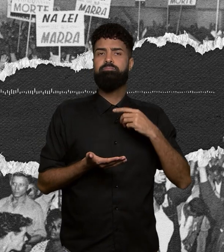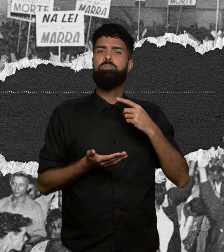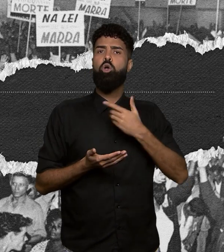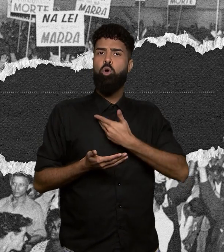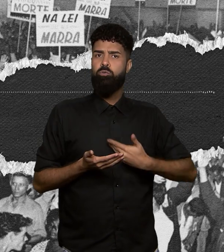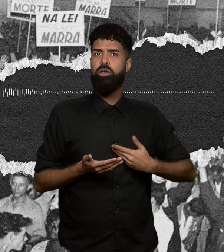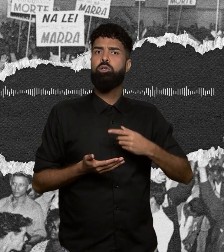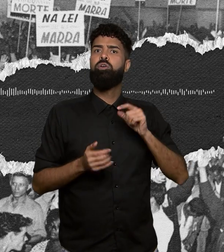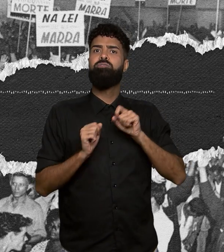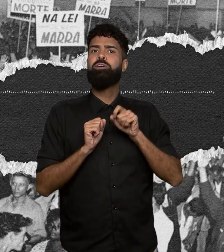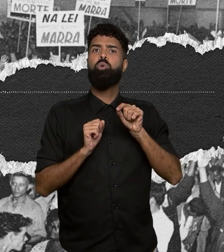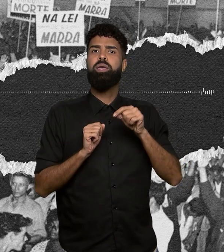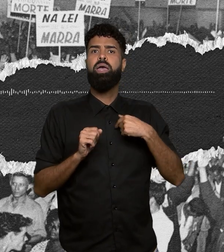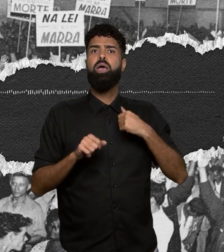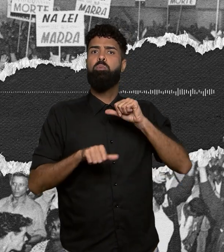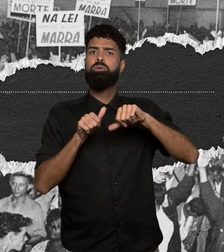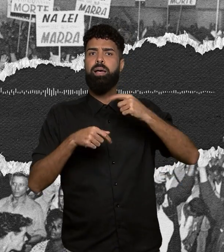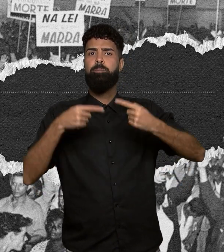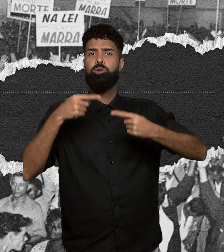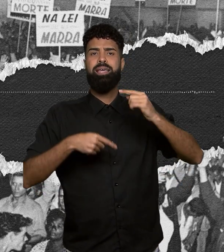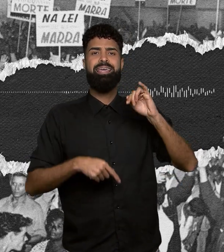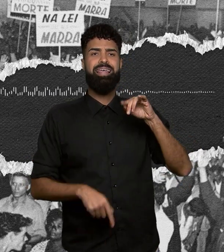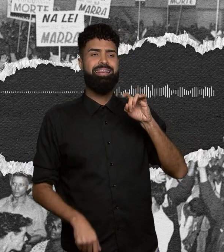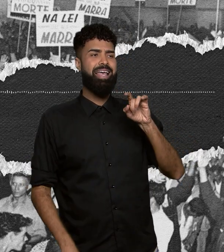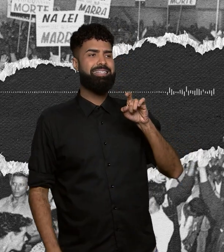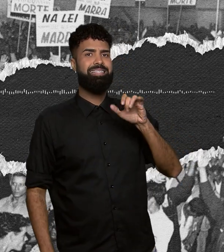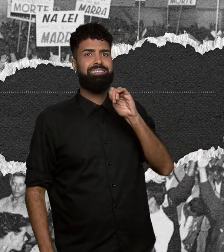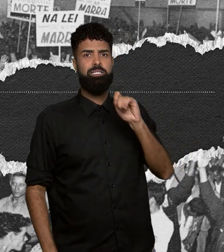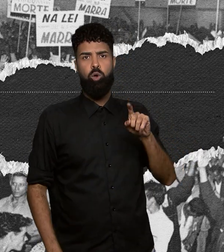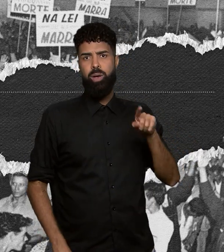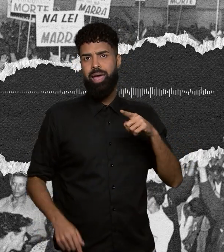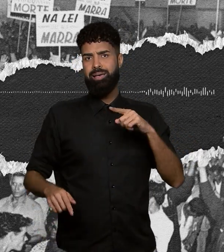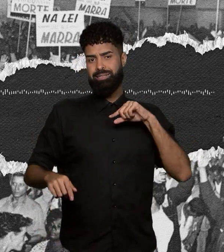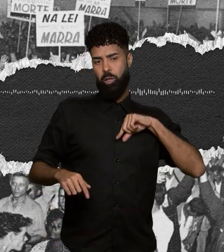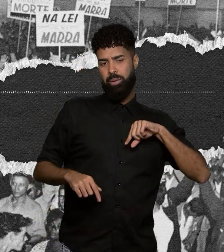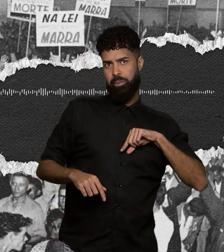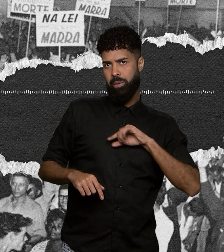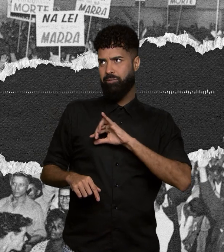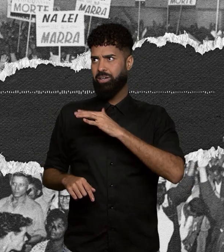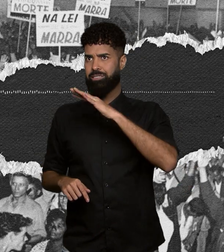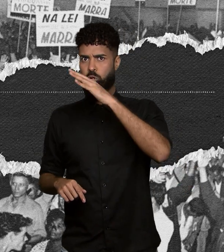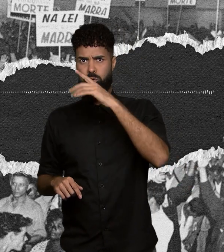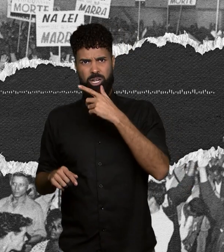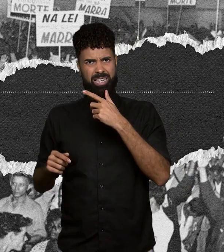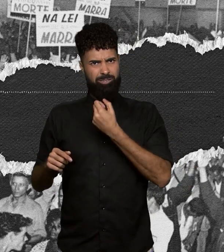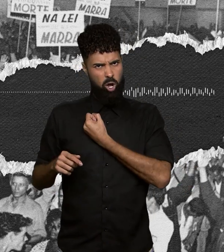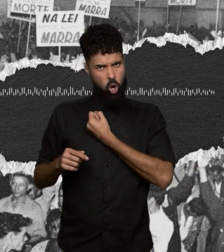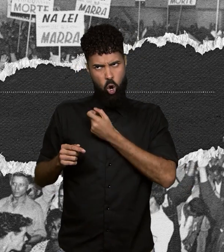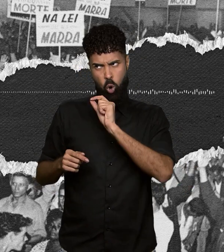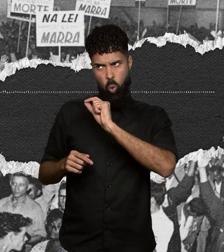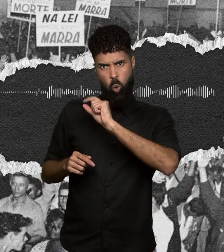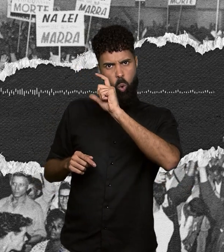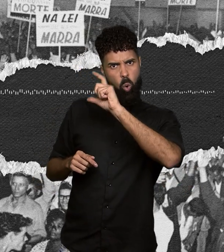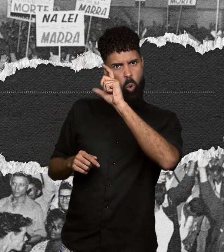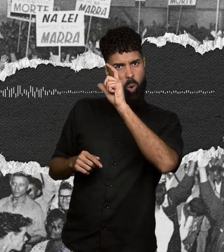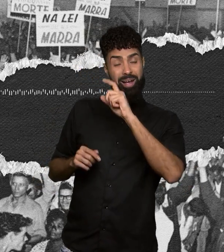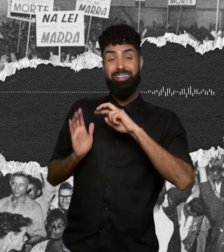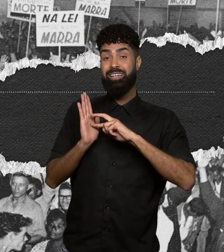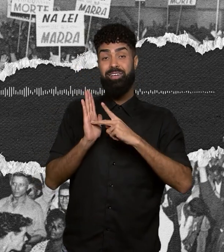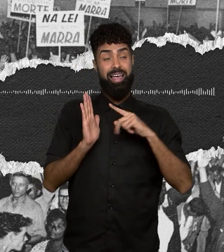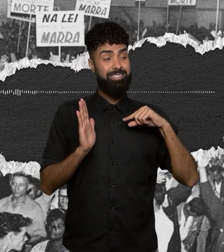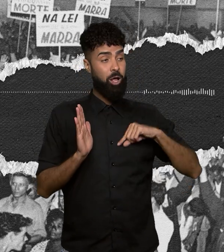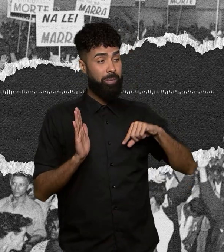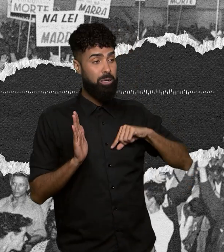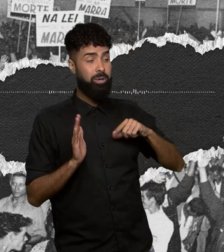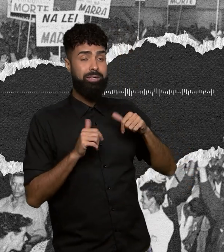indexação do salário mínimo frente à inflação como uma inflação já bem elevada isso significou que o salário mínimo ficou